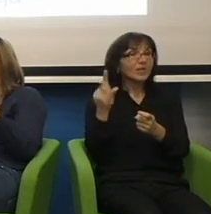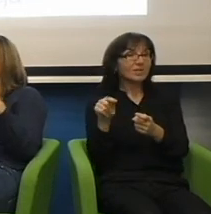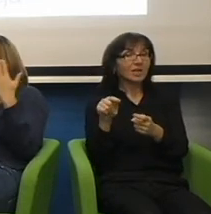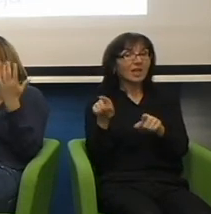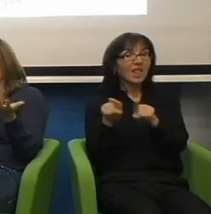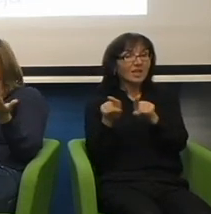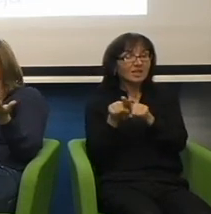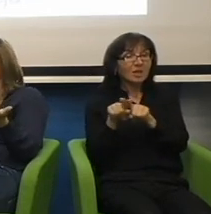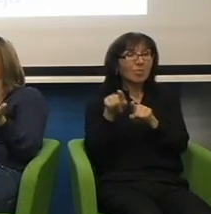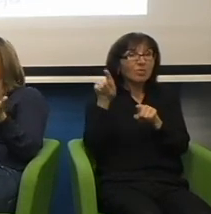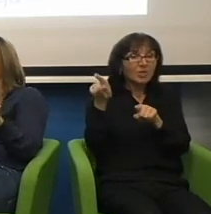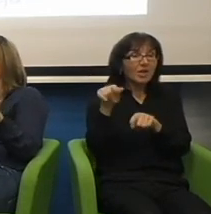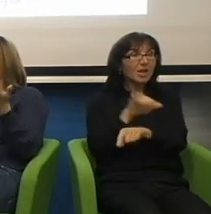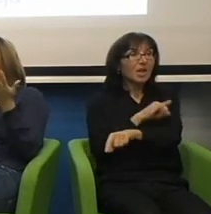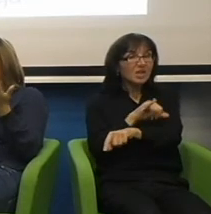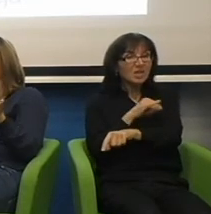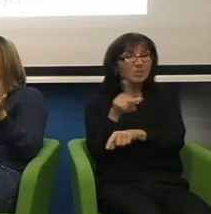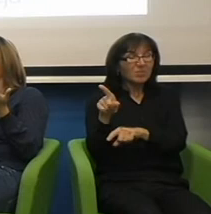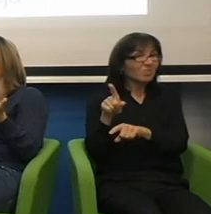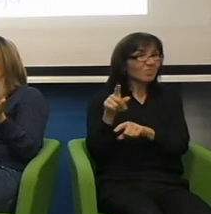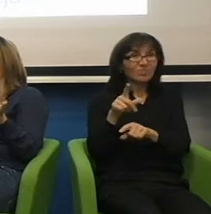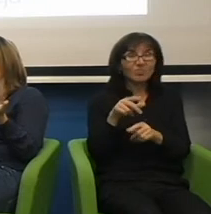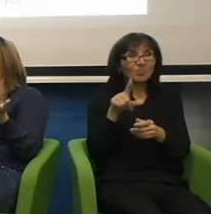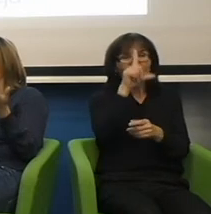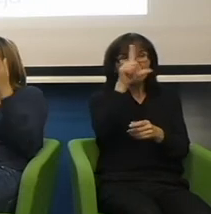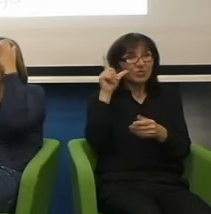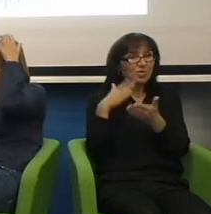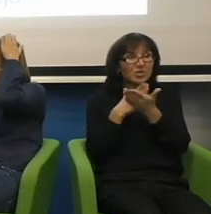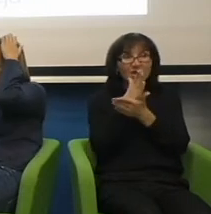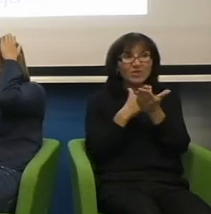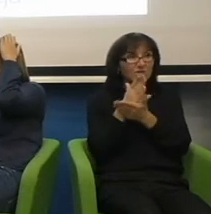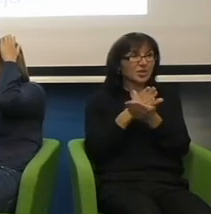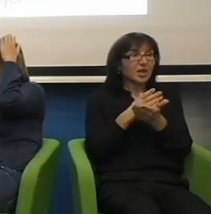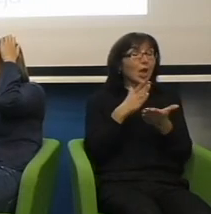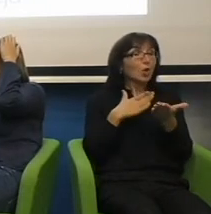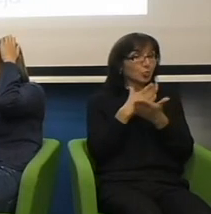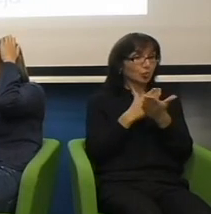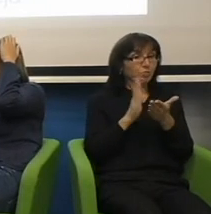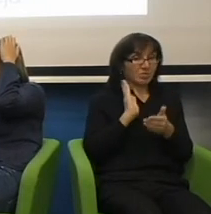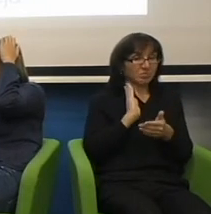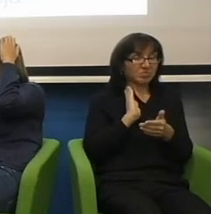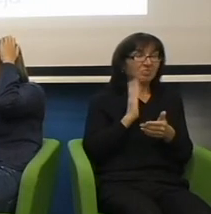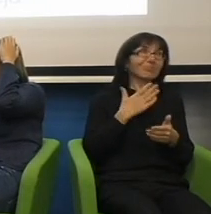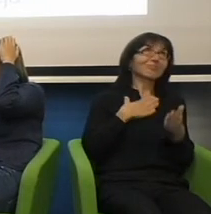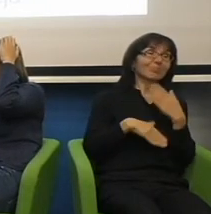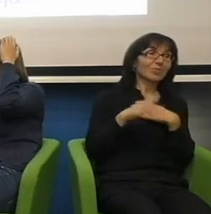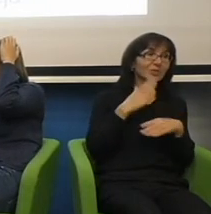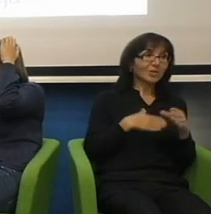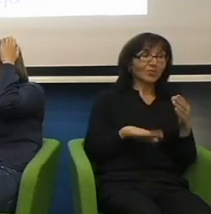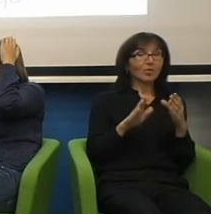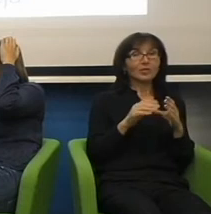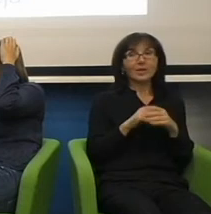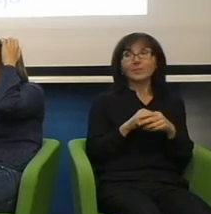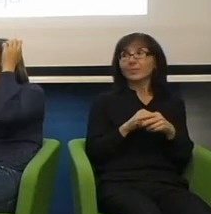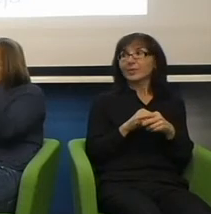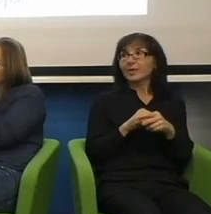swój. Dla służby bezpieczeństwa była to bardzo korzystna sytuacja. Ale też jest tak, że zdania na temat jakby